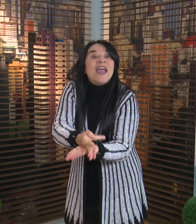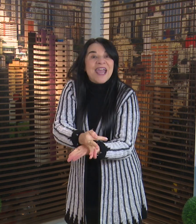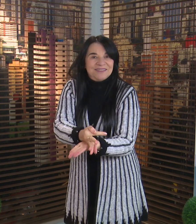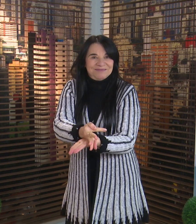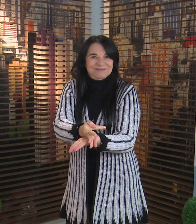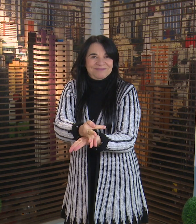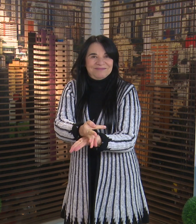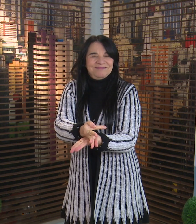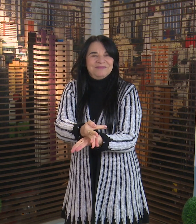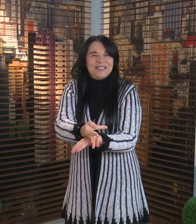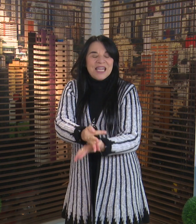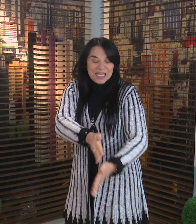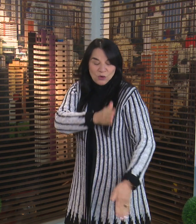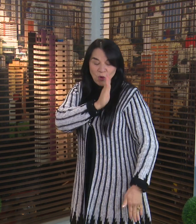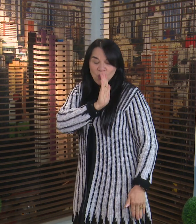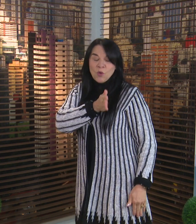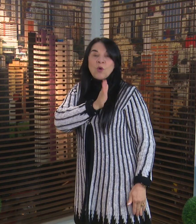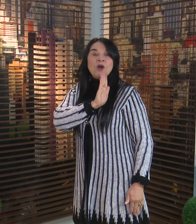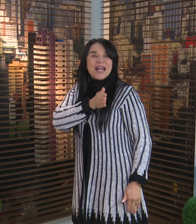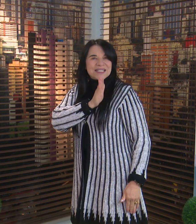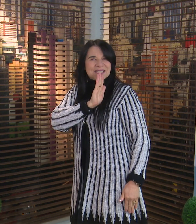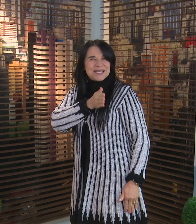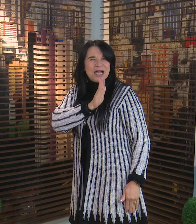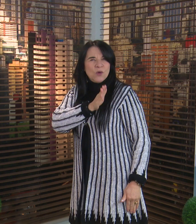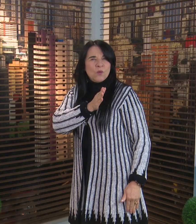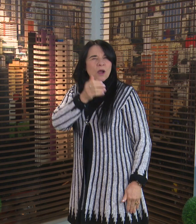fé e com o coração